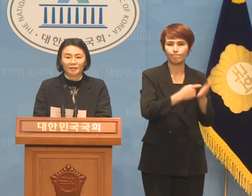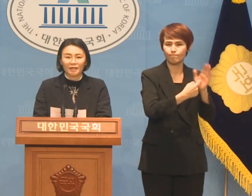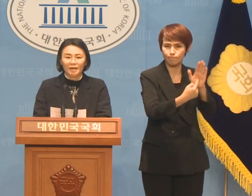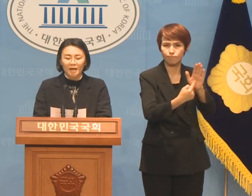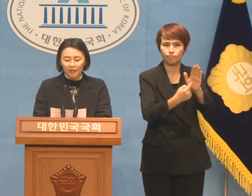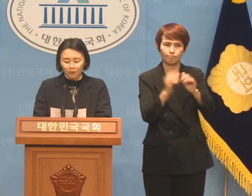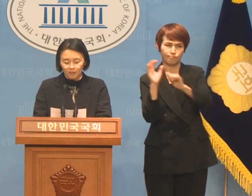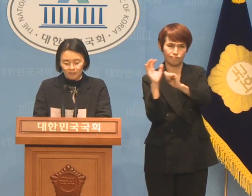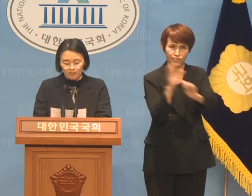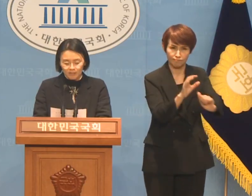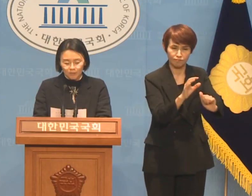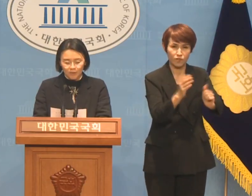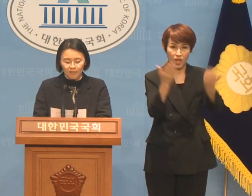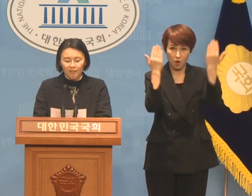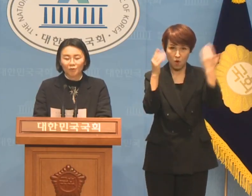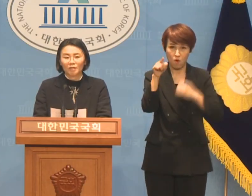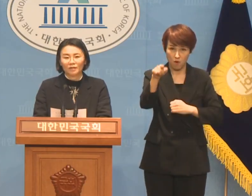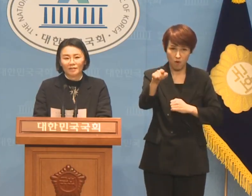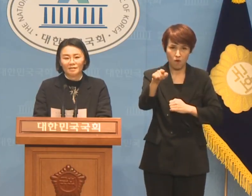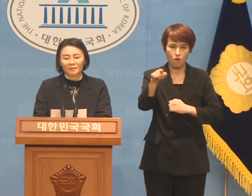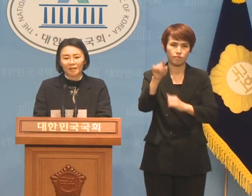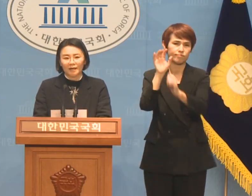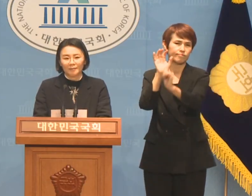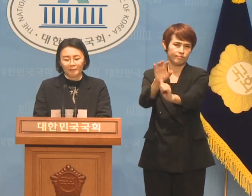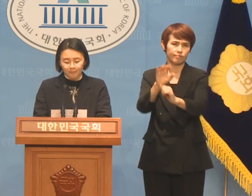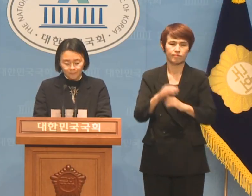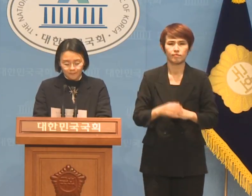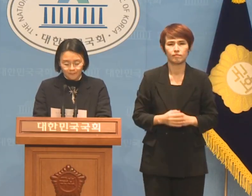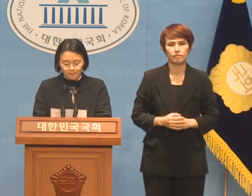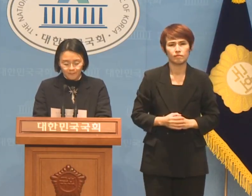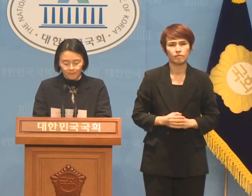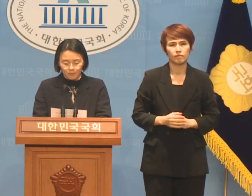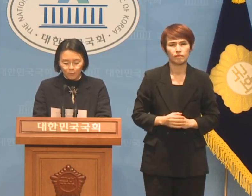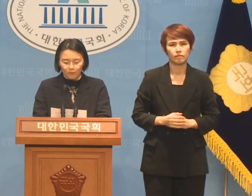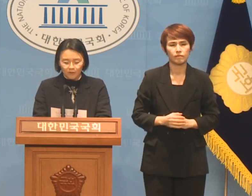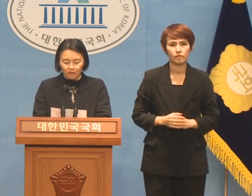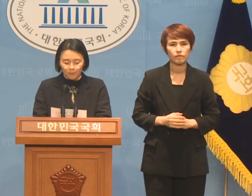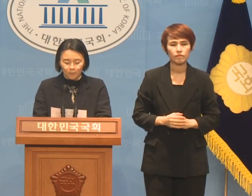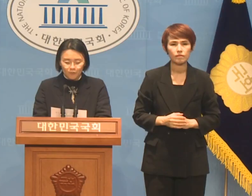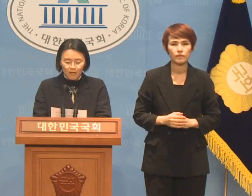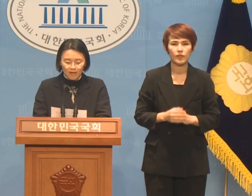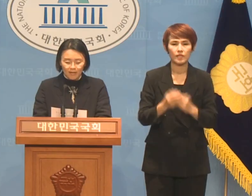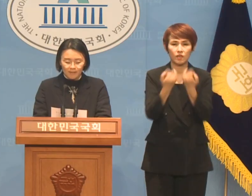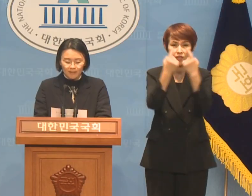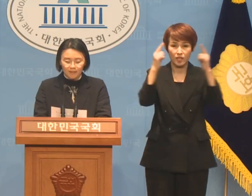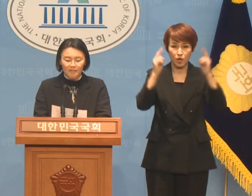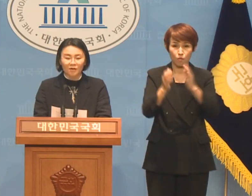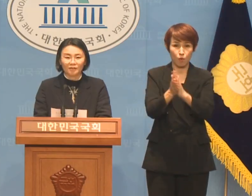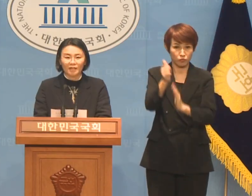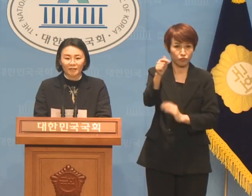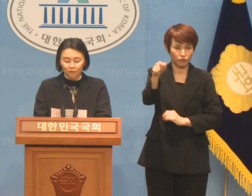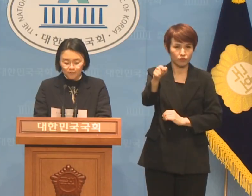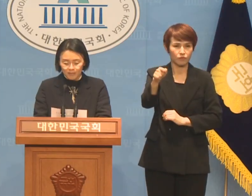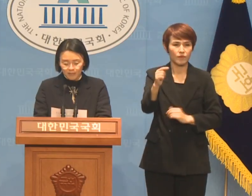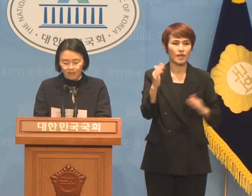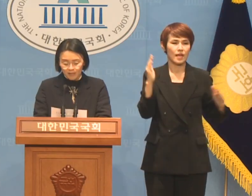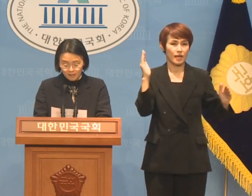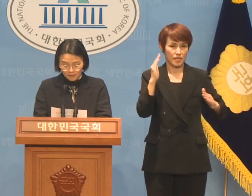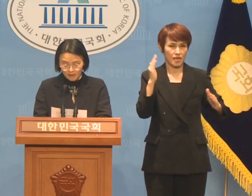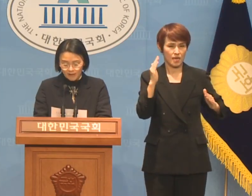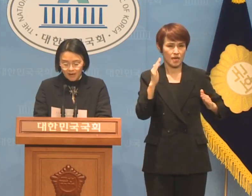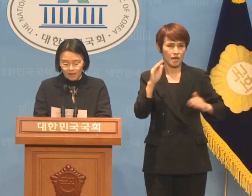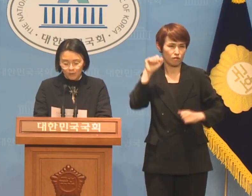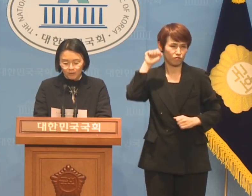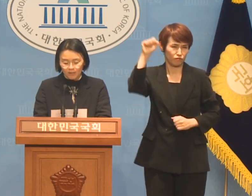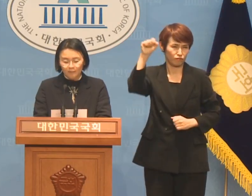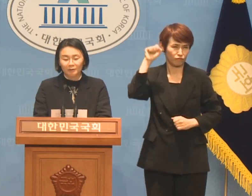탄압하려는 학교 측의 시도에 제동이 걸렸습니다. 동덕여대 본부가 학생들의 정당한 투쟁에